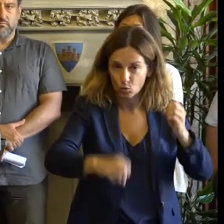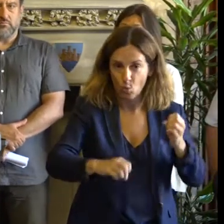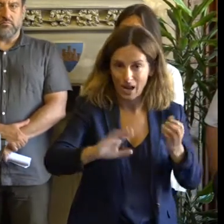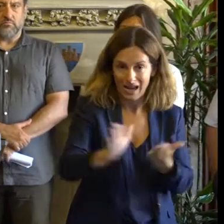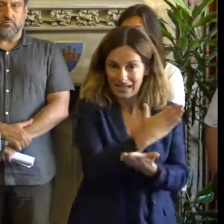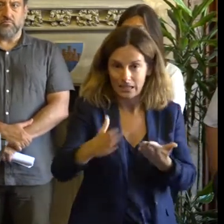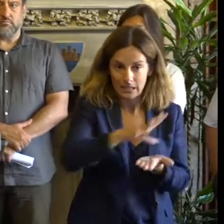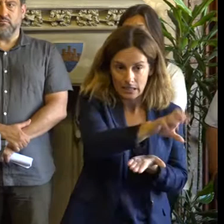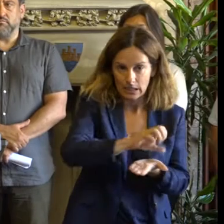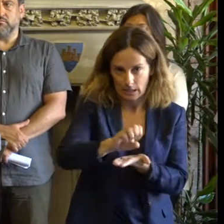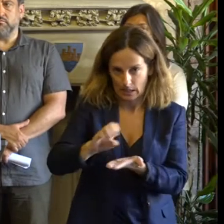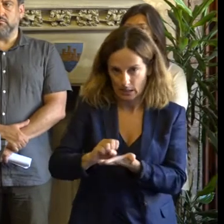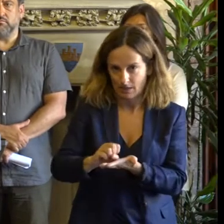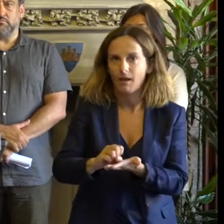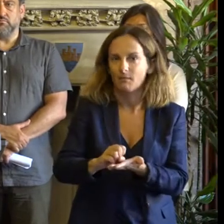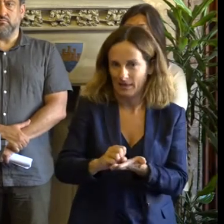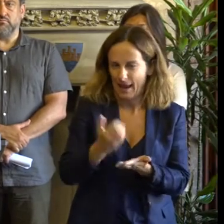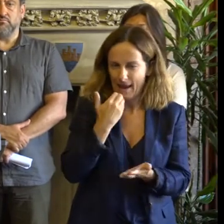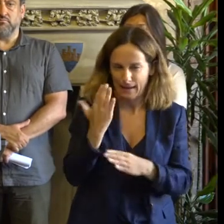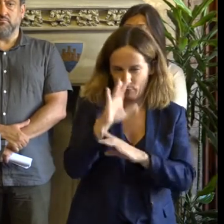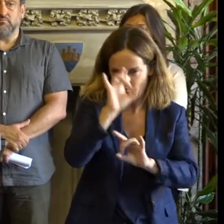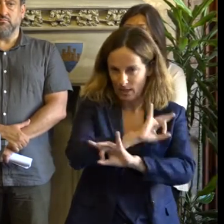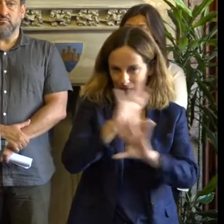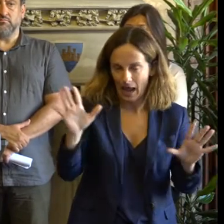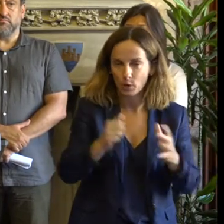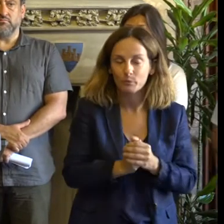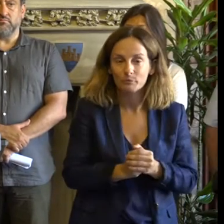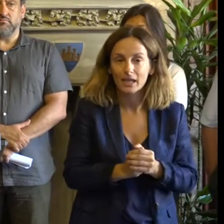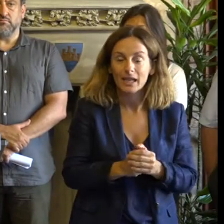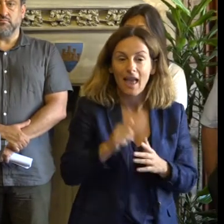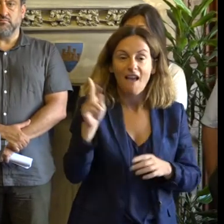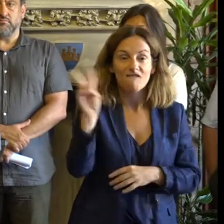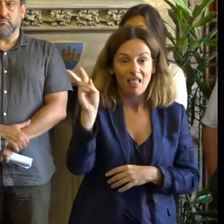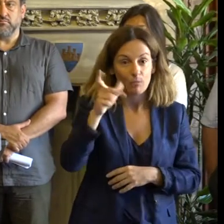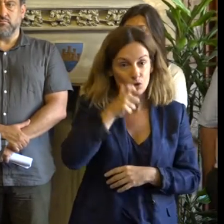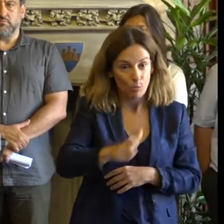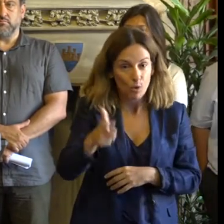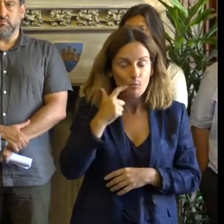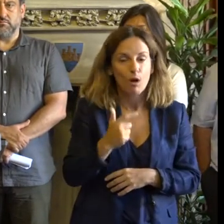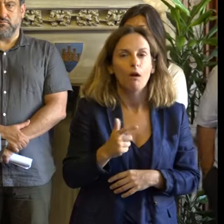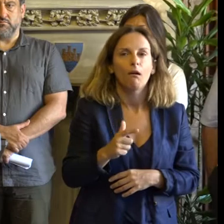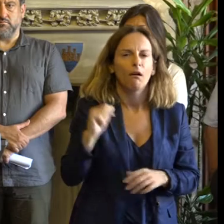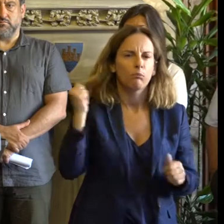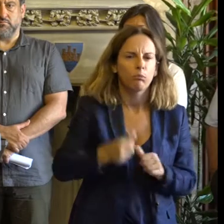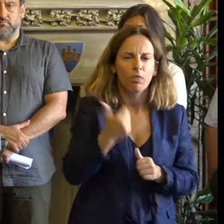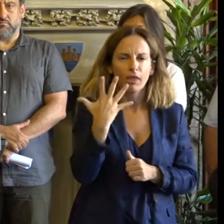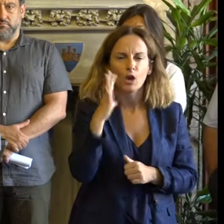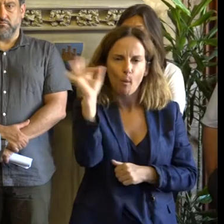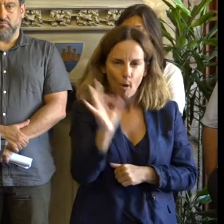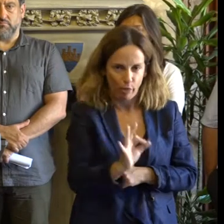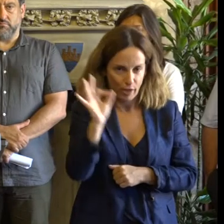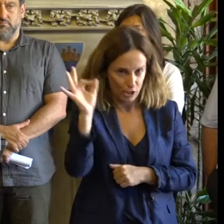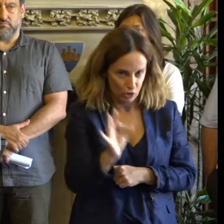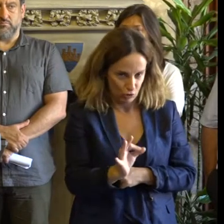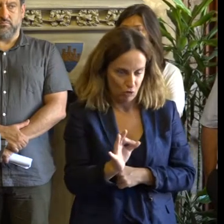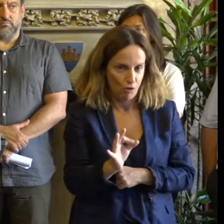Valldemossa, que la Pentures és més recent, on s'ha passat en un any d'un 5% de recollida selectiva a un 70%. Perdó, en un mes,